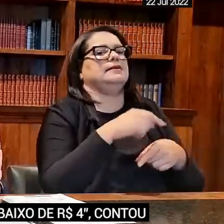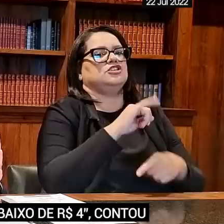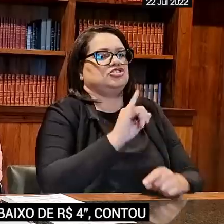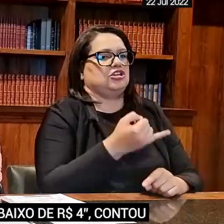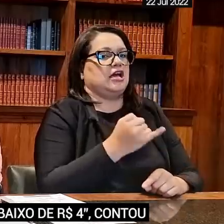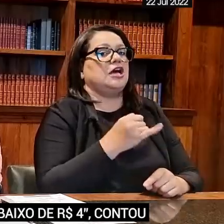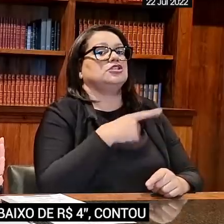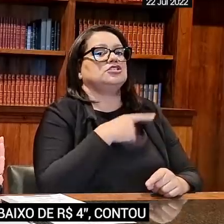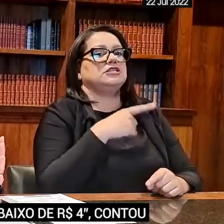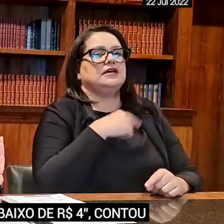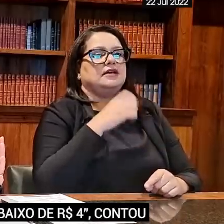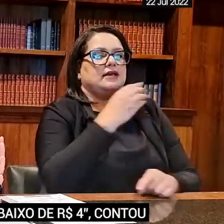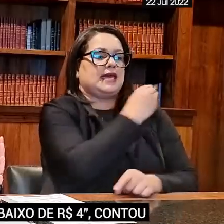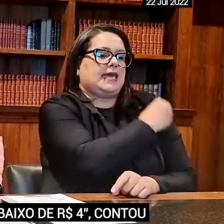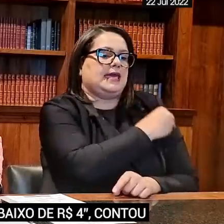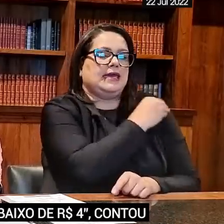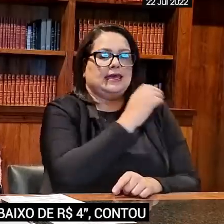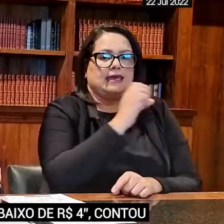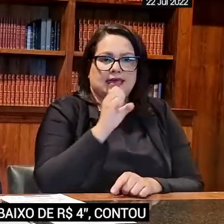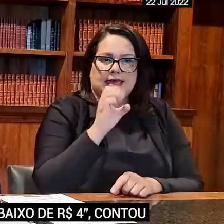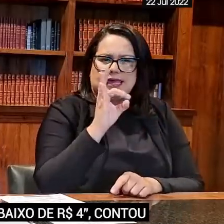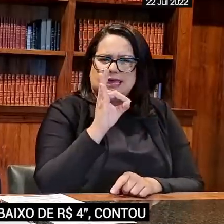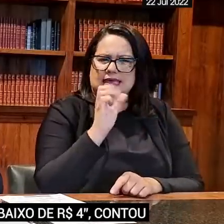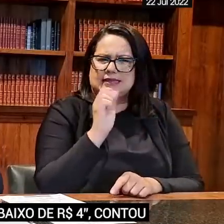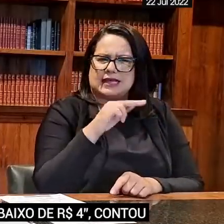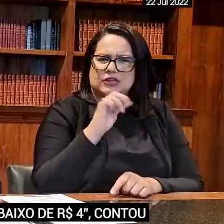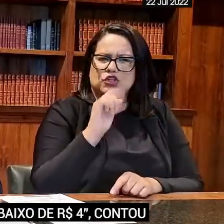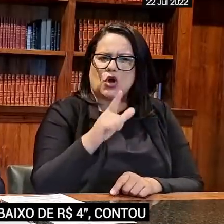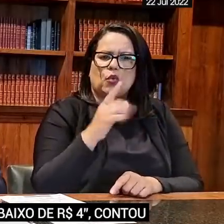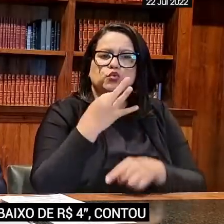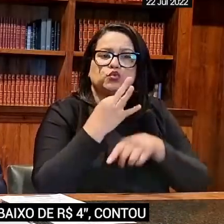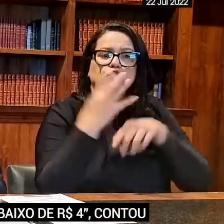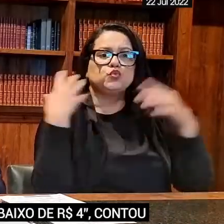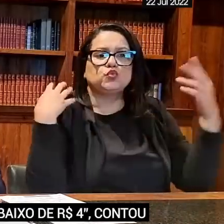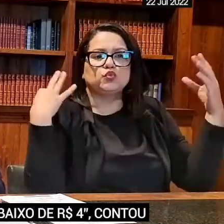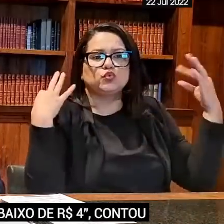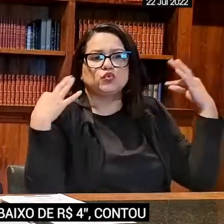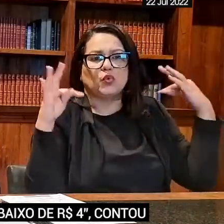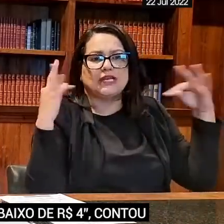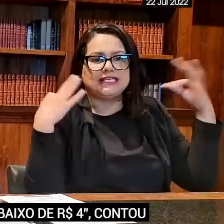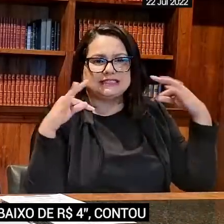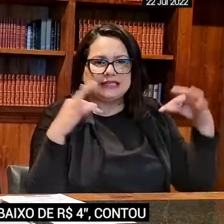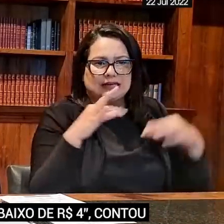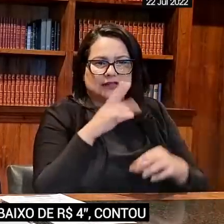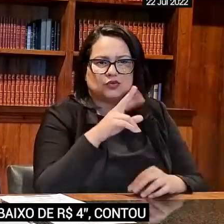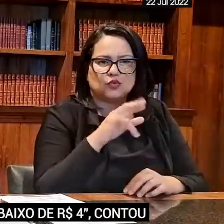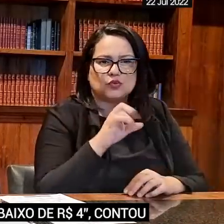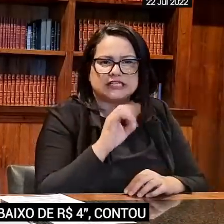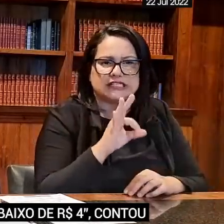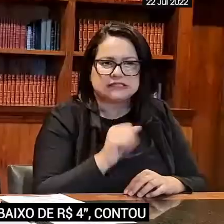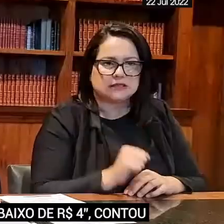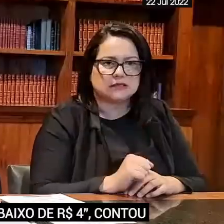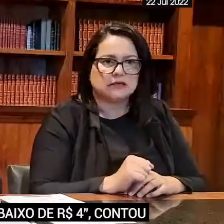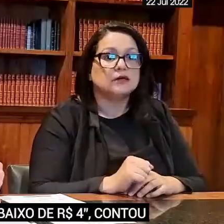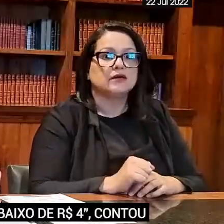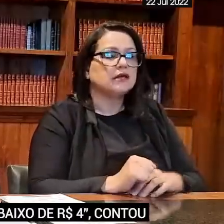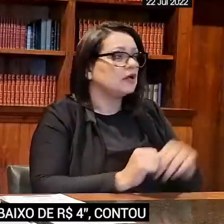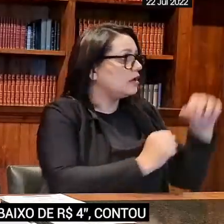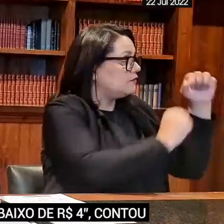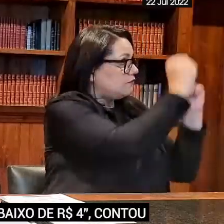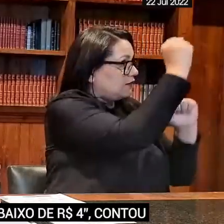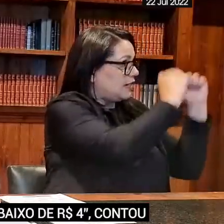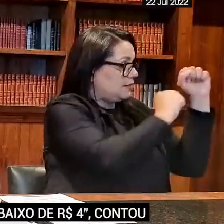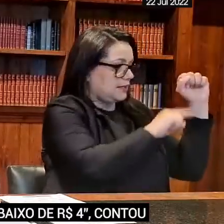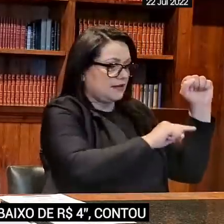etanol turista vou falar já estão naturismo é aquele que saia daqui a para lá e voltar para cá tá o que acontece então era